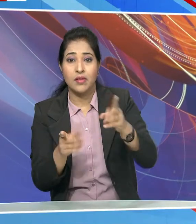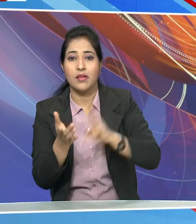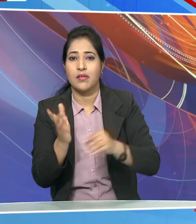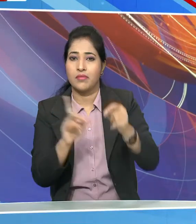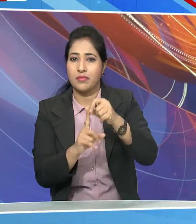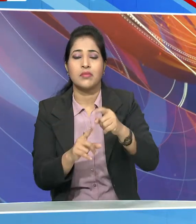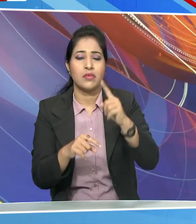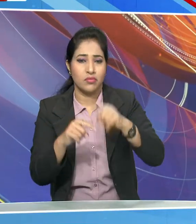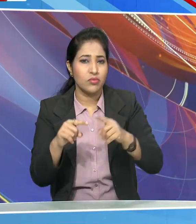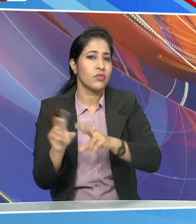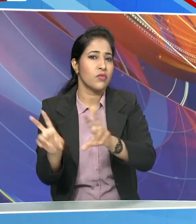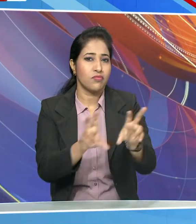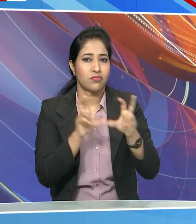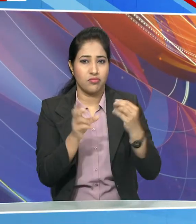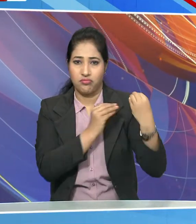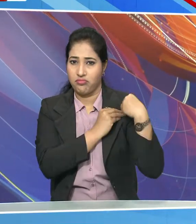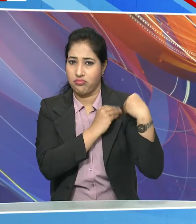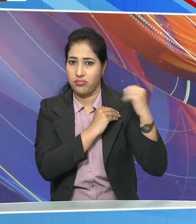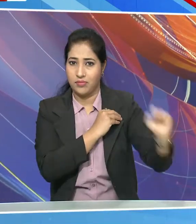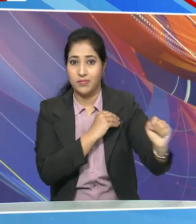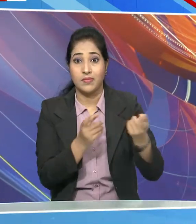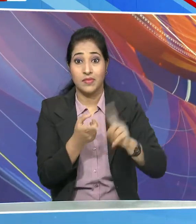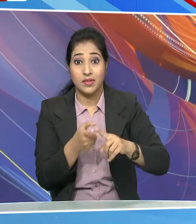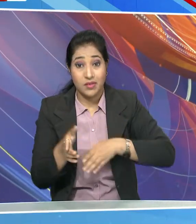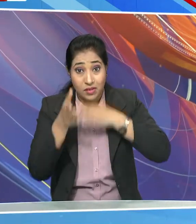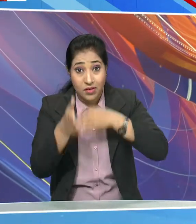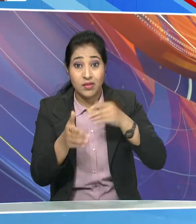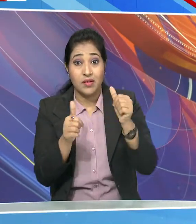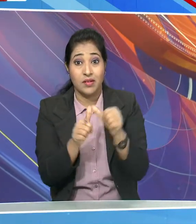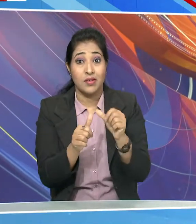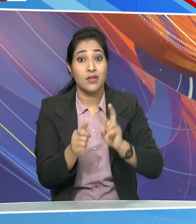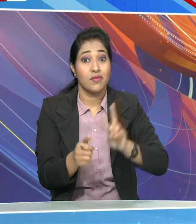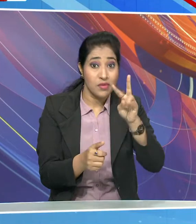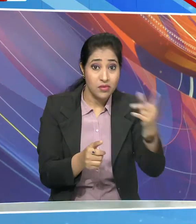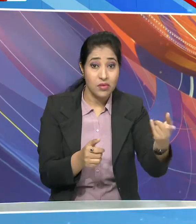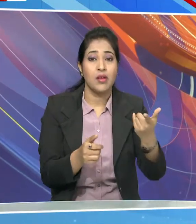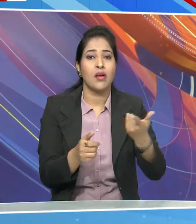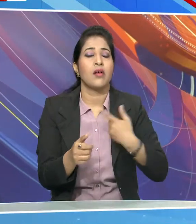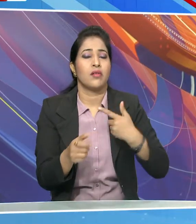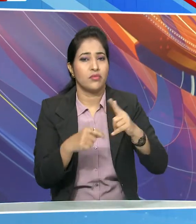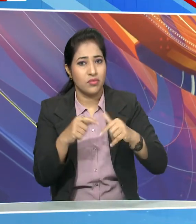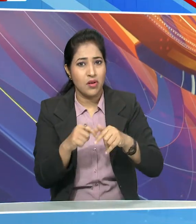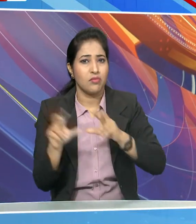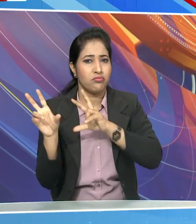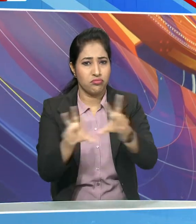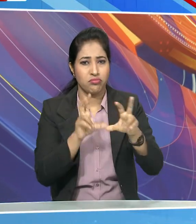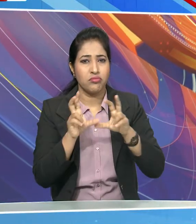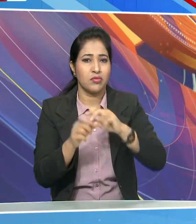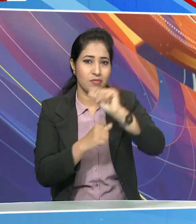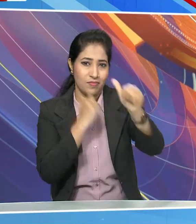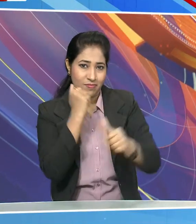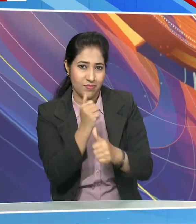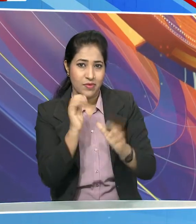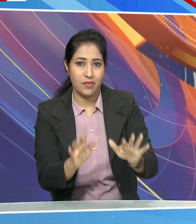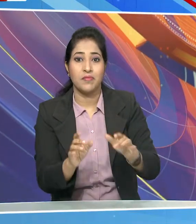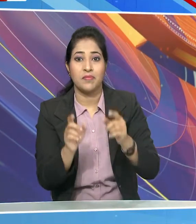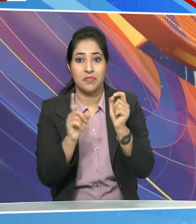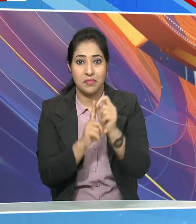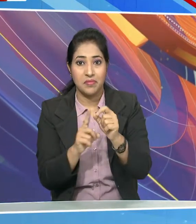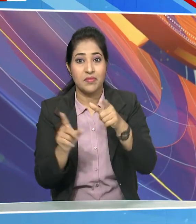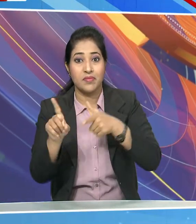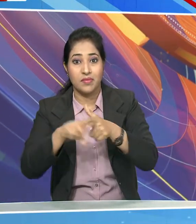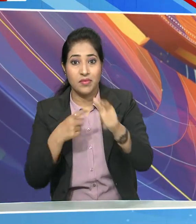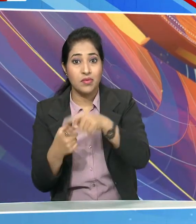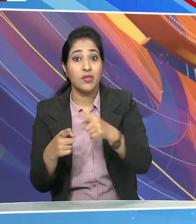नियुक्त किया गया है मध्य प्रदेश में केंद्रीय रेल मंत्री अश्वनी वैष्णव सा चुनाव प्रभारी बनाए गए हैं वहीं प्रकाश जावड़ेकर तेलंगाना